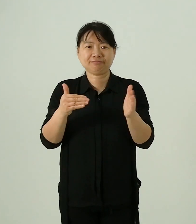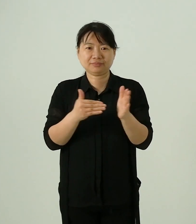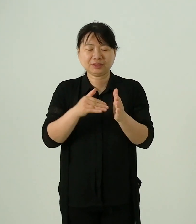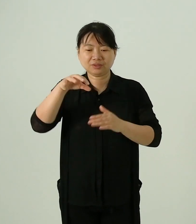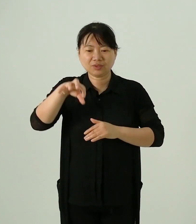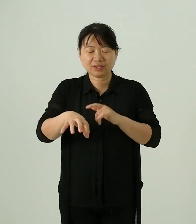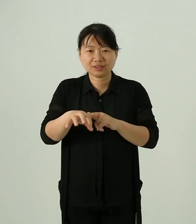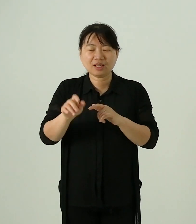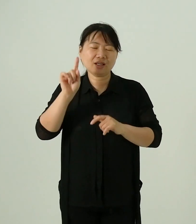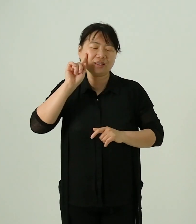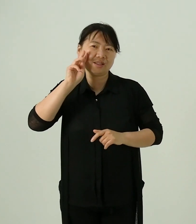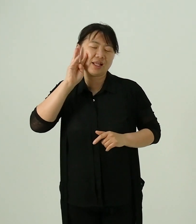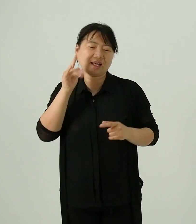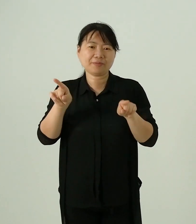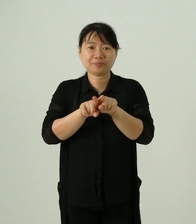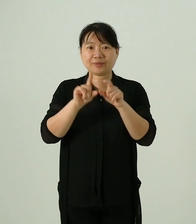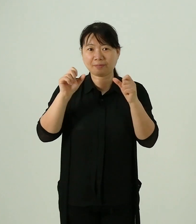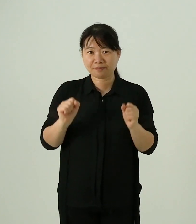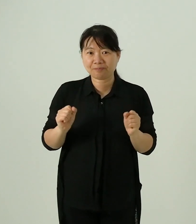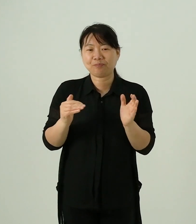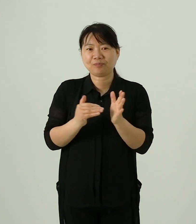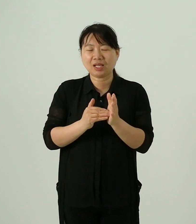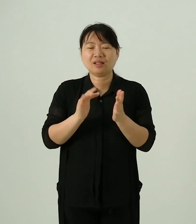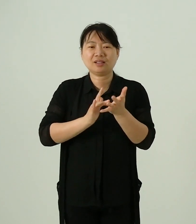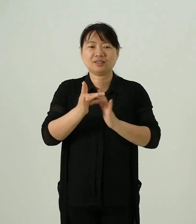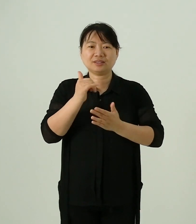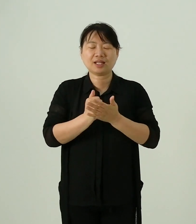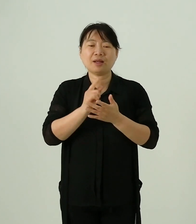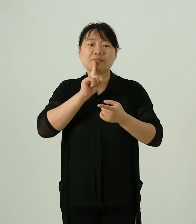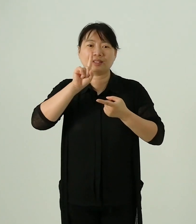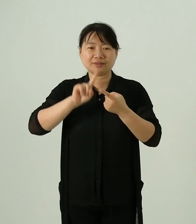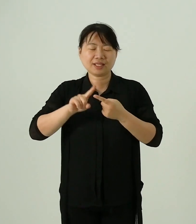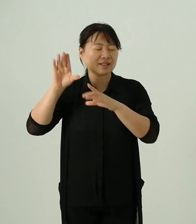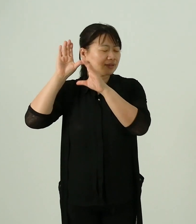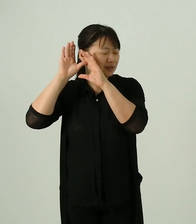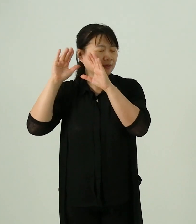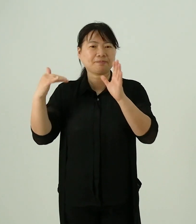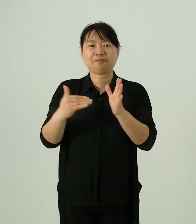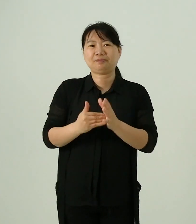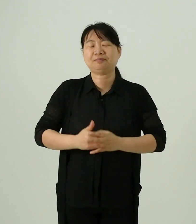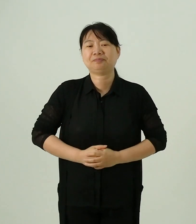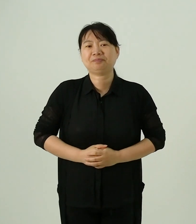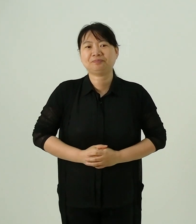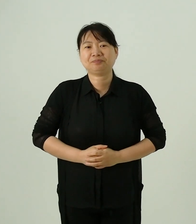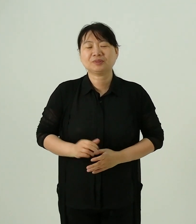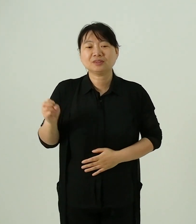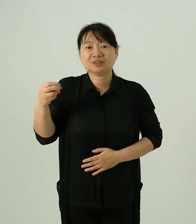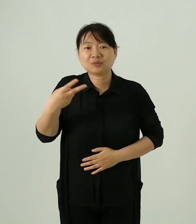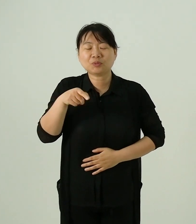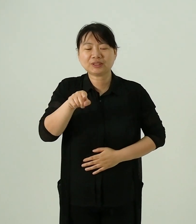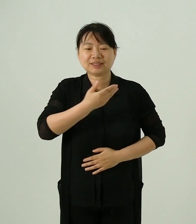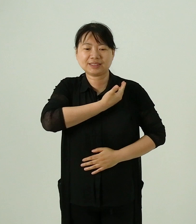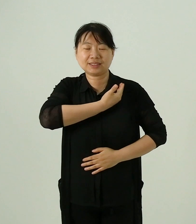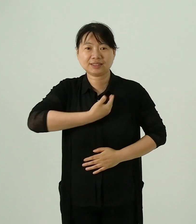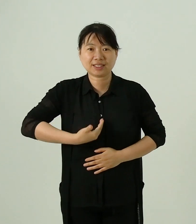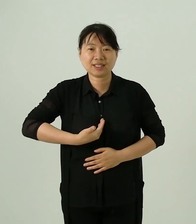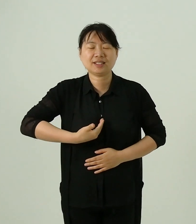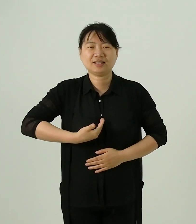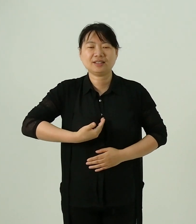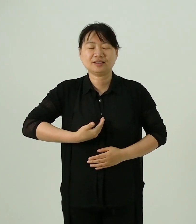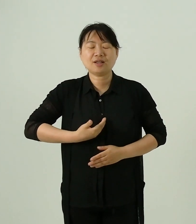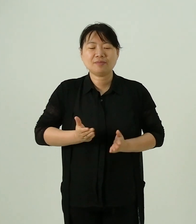날 동안 함께 머물면서 예수님의 말씀을 들었습니다. 그리고 이제 그 제자들을